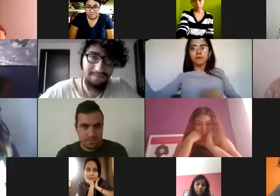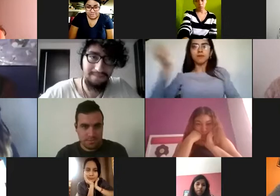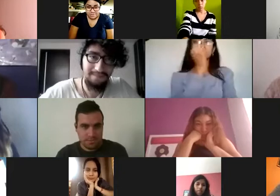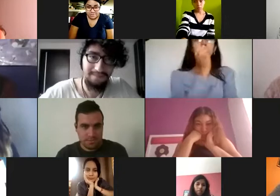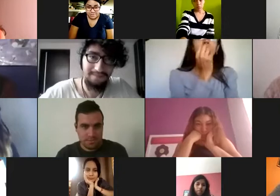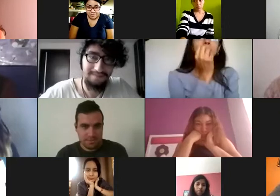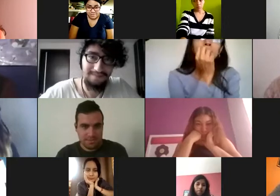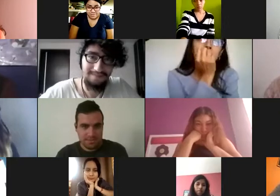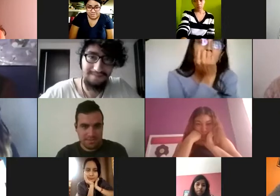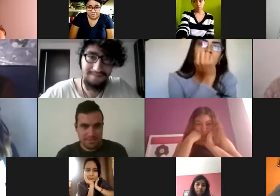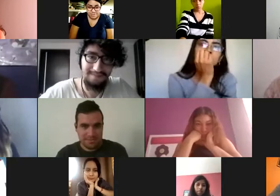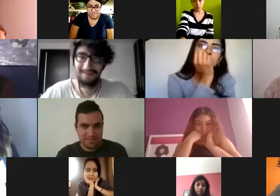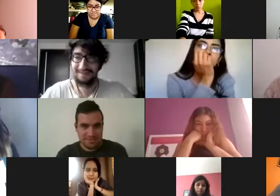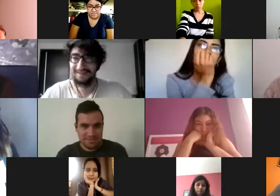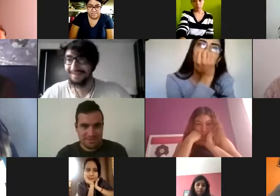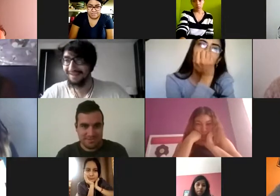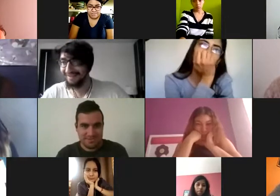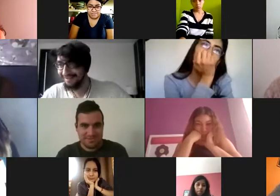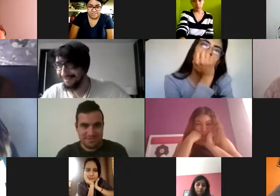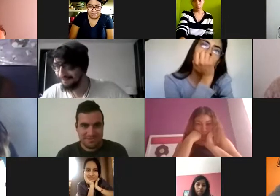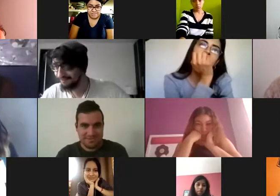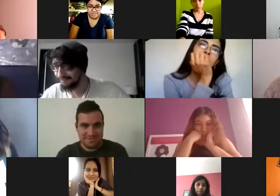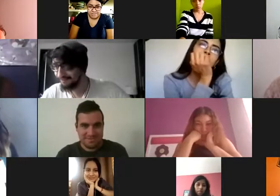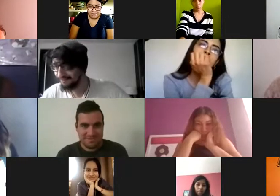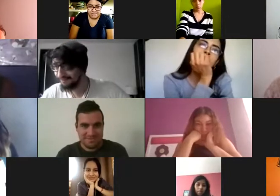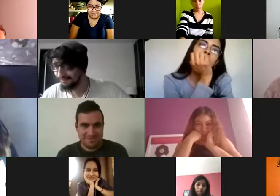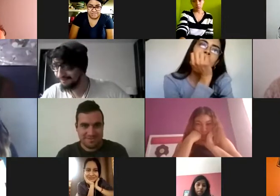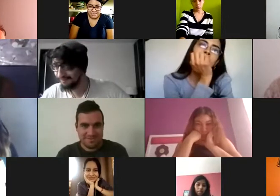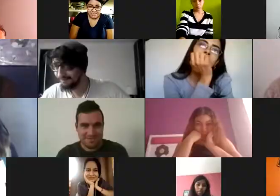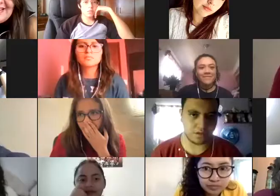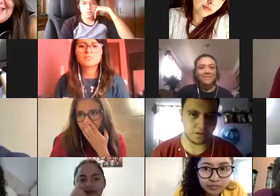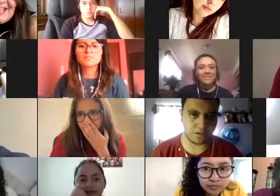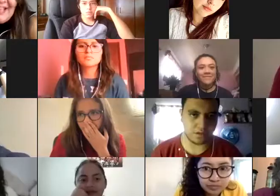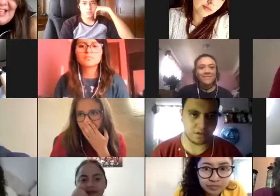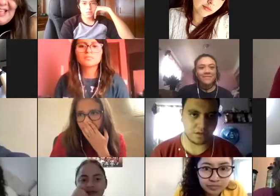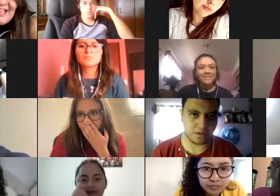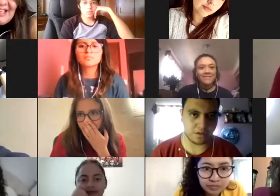Que si siempre estás peinada así con tus rizos. Ah, sí, así es mi cabello.